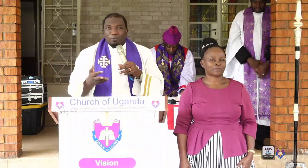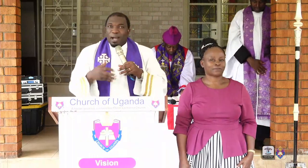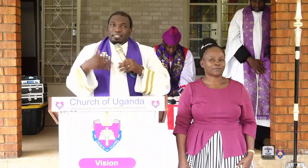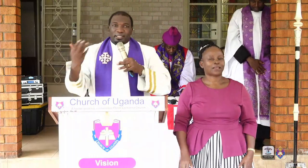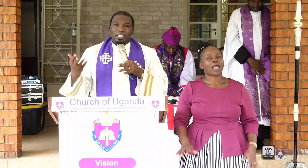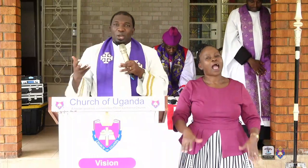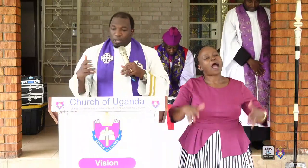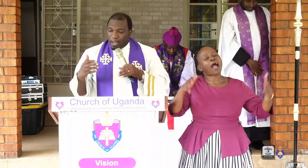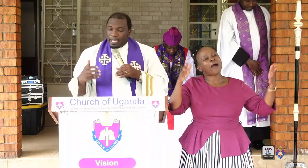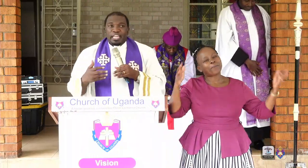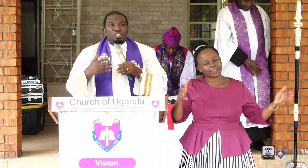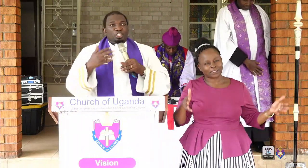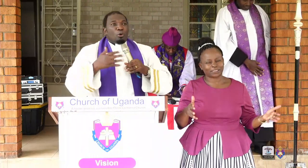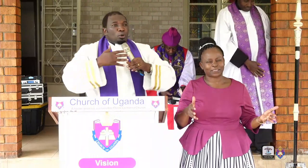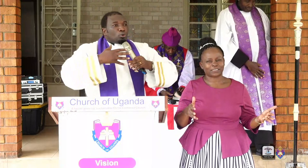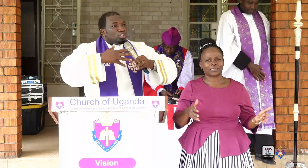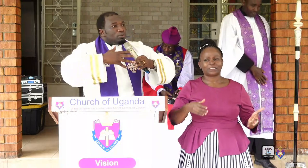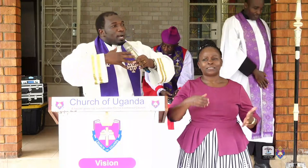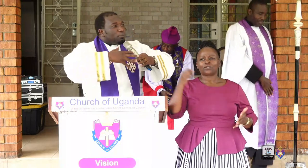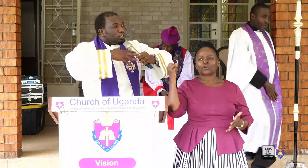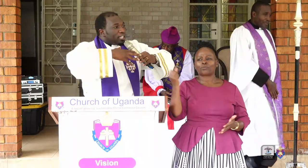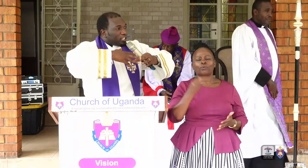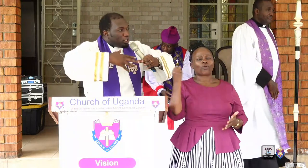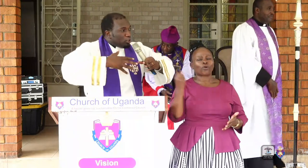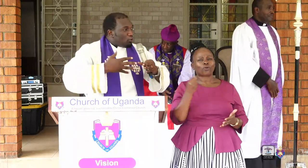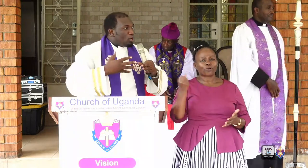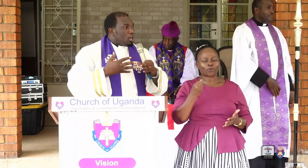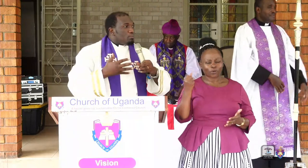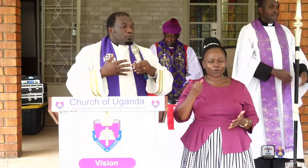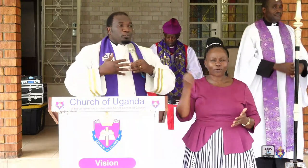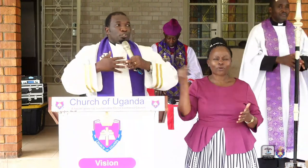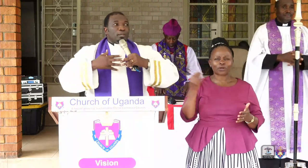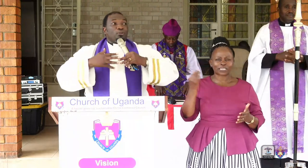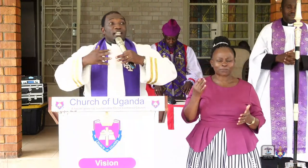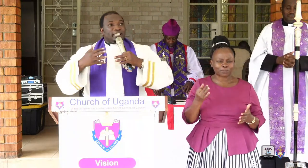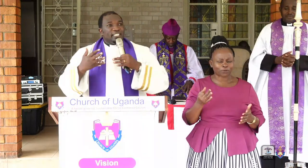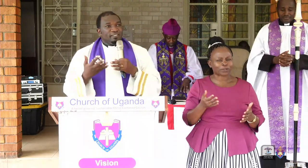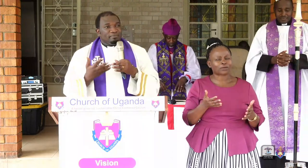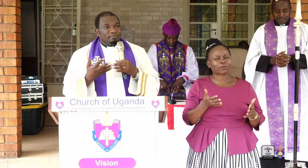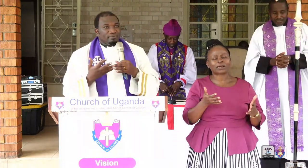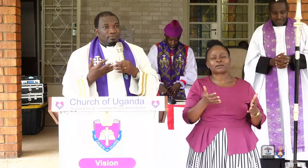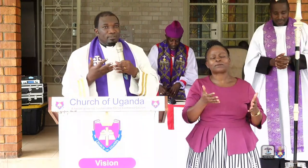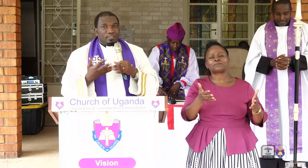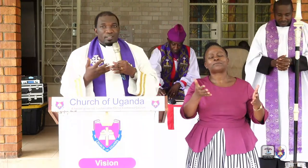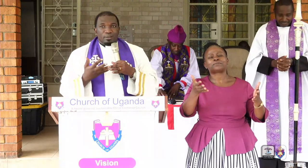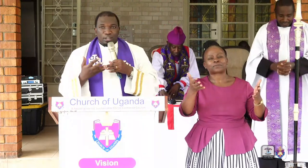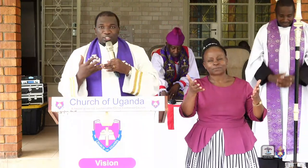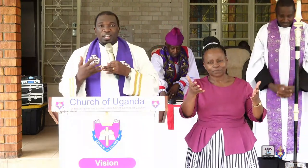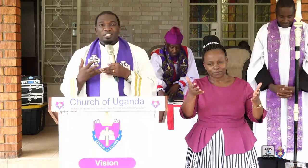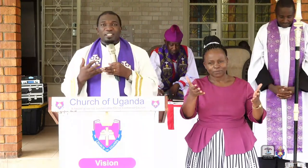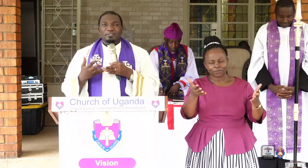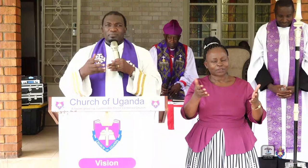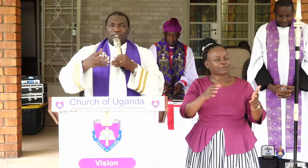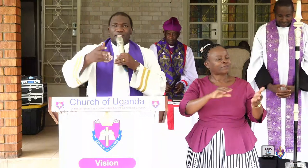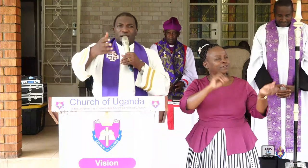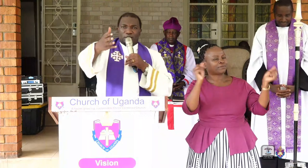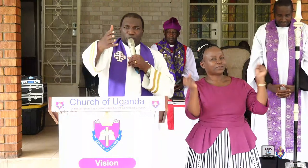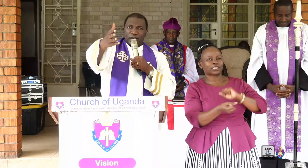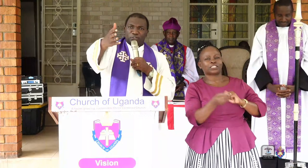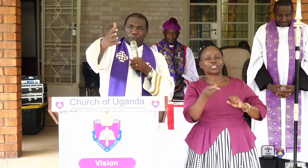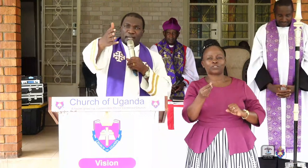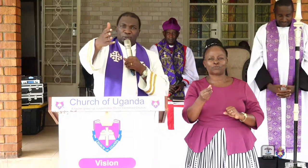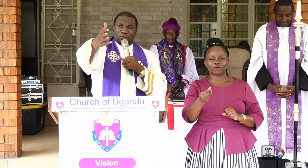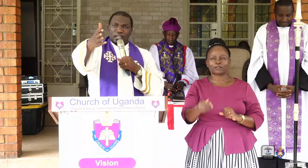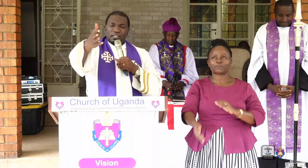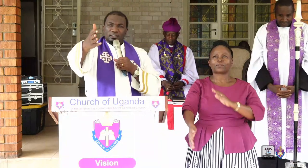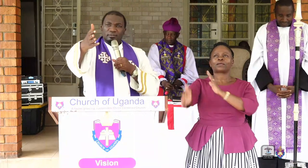How much? Kukama. Injiri. Obuloku zini uba angabusa zediro. Bufuse buwachi. Wasendi. Katunda